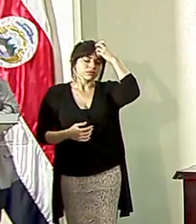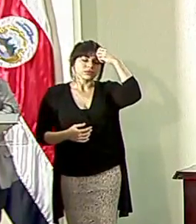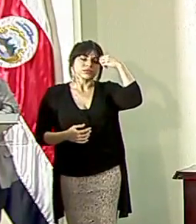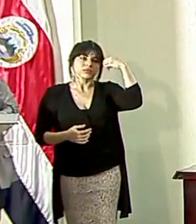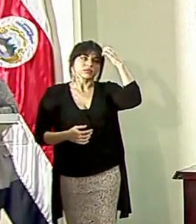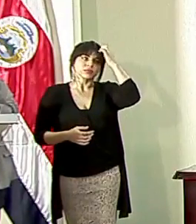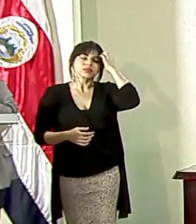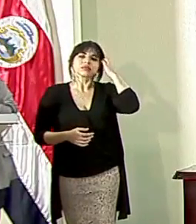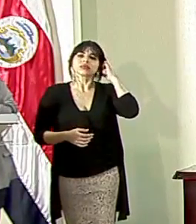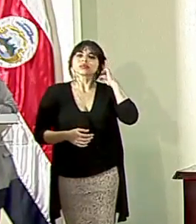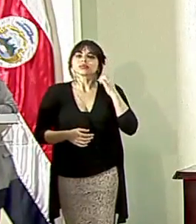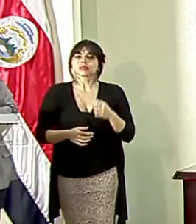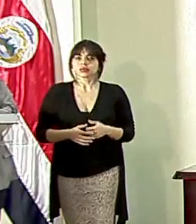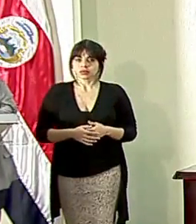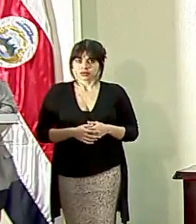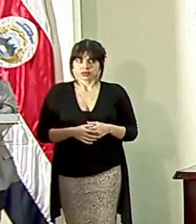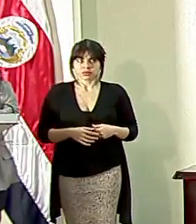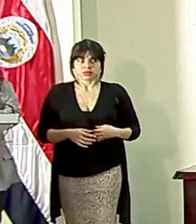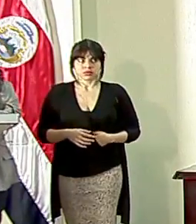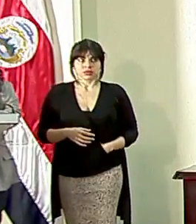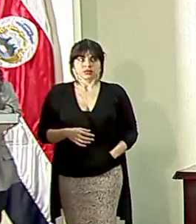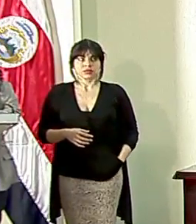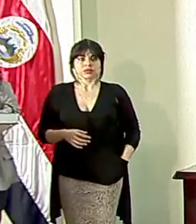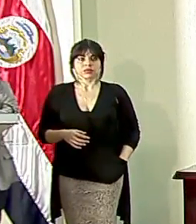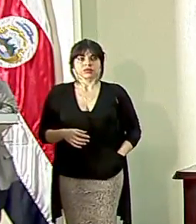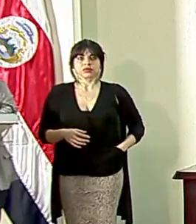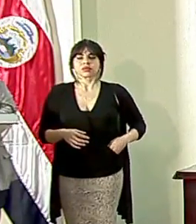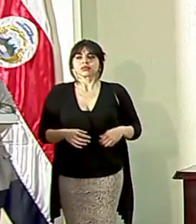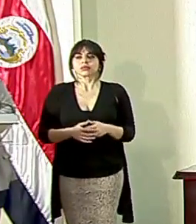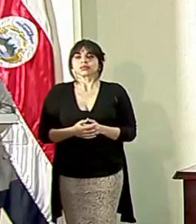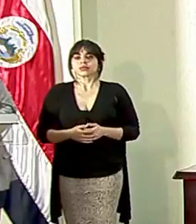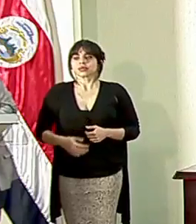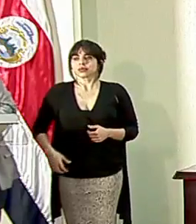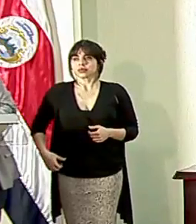Ok, otros temas. Don Carlos Jiménez, por favor.